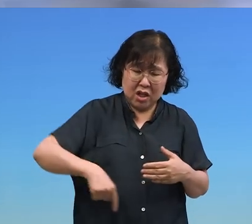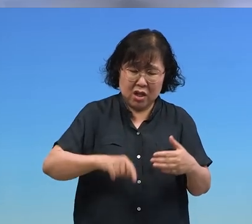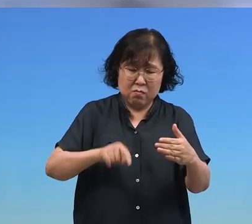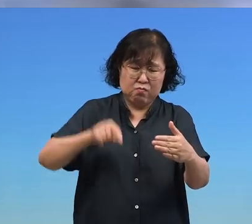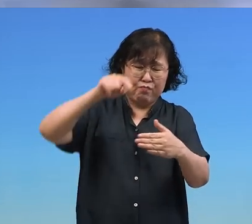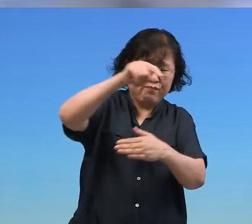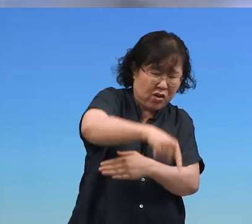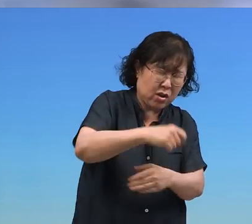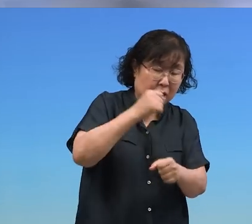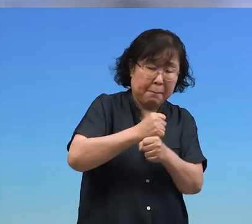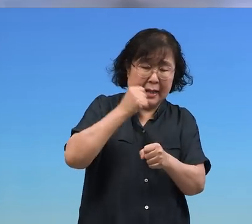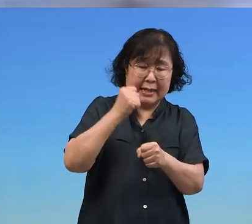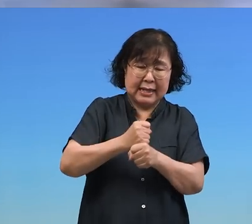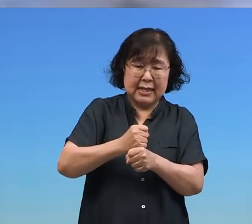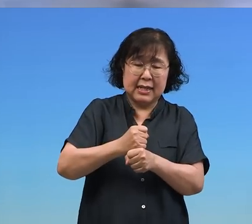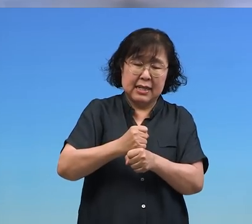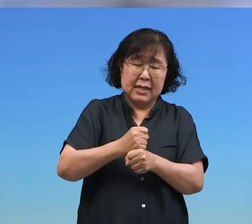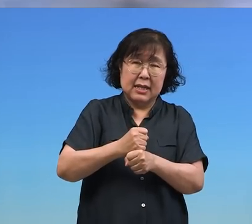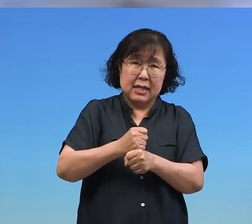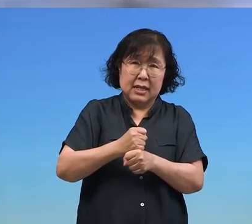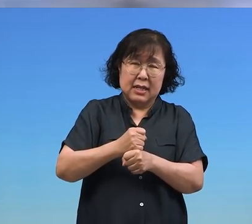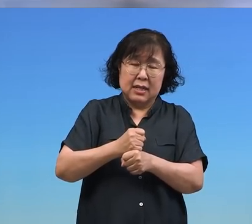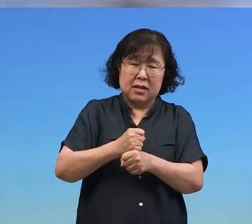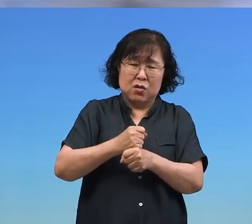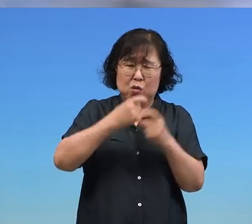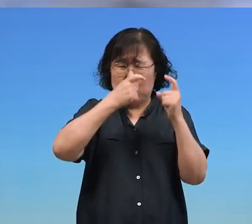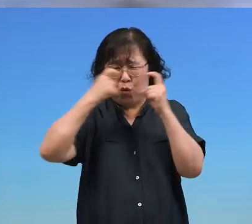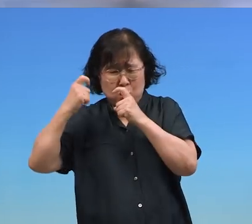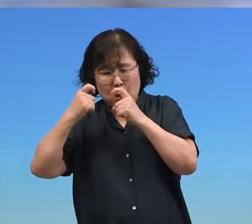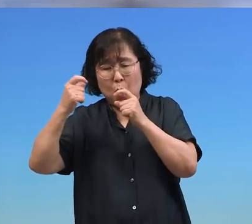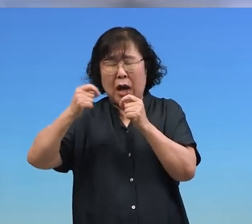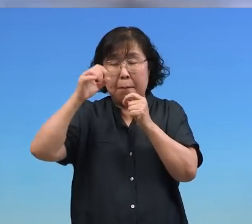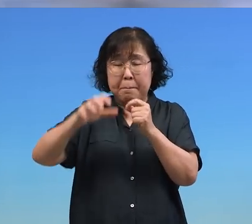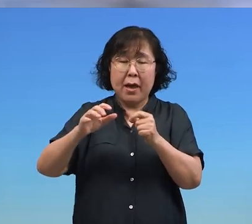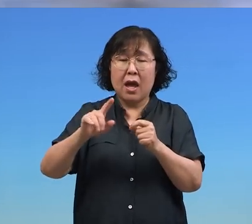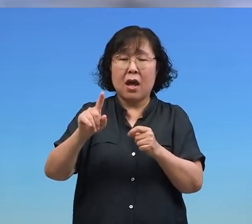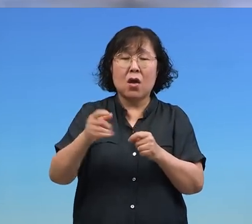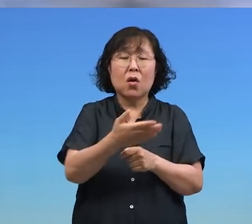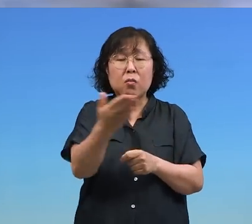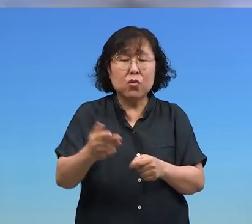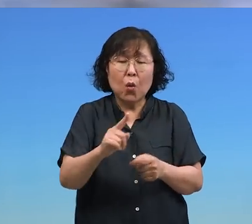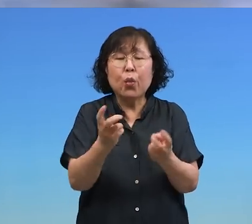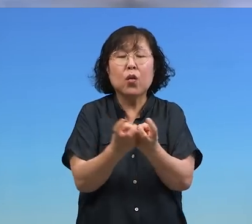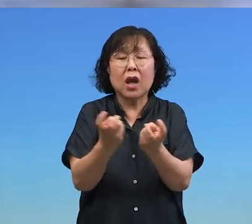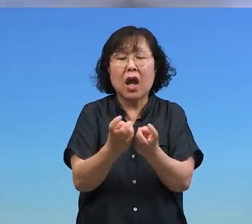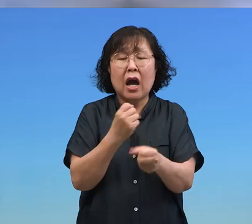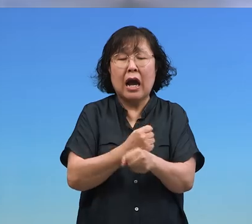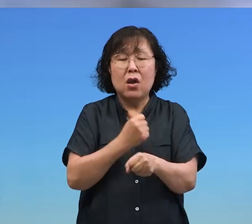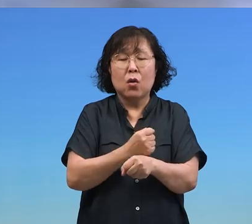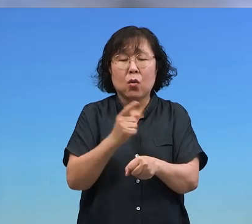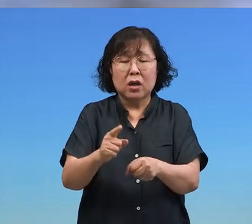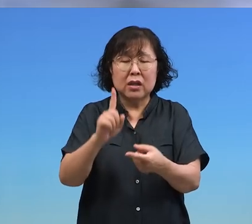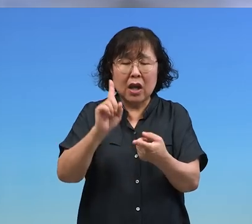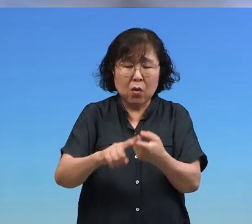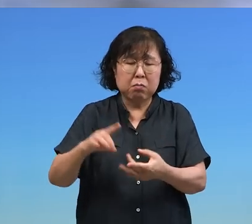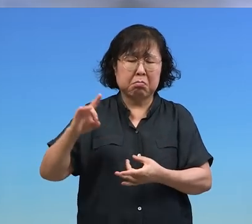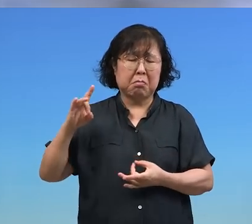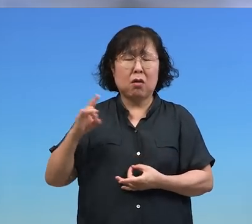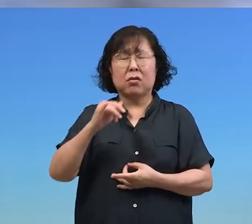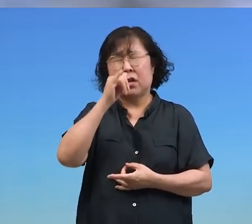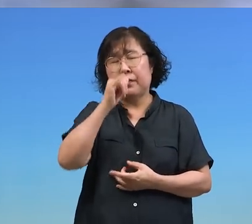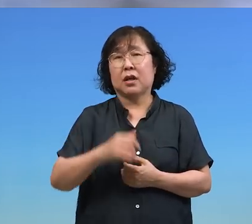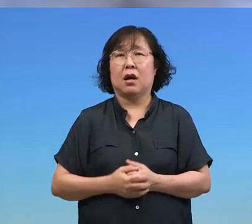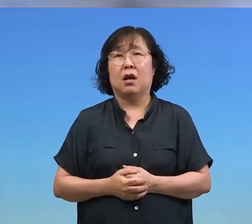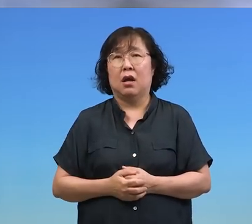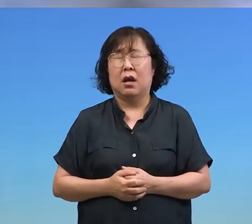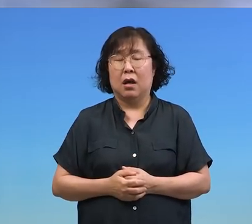엄청난 지금 악한 시도 앞에 어떻게 하시려고 그렇게 하고 있으시느냐고요 기준을 잡으셔야 돼요